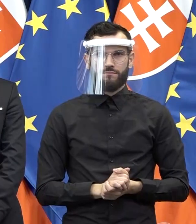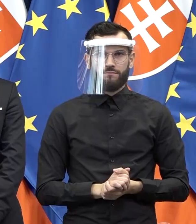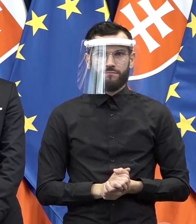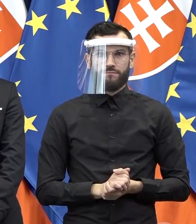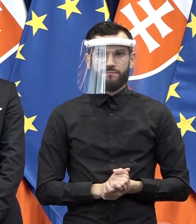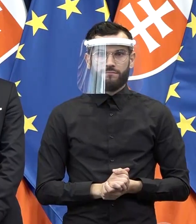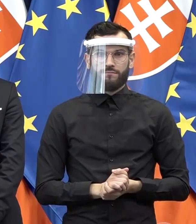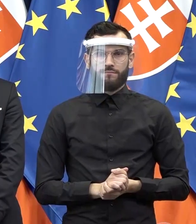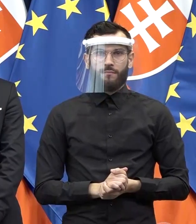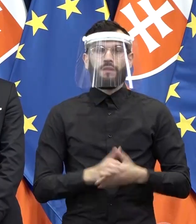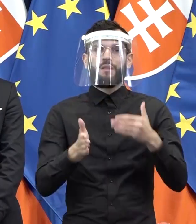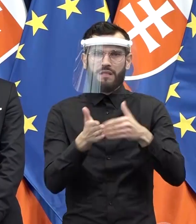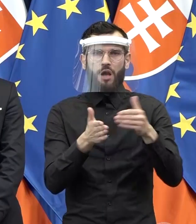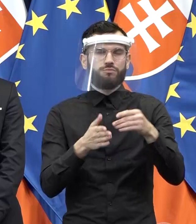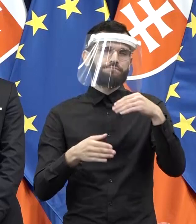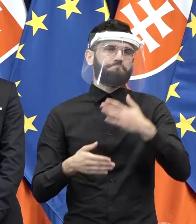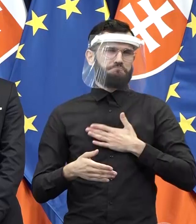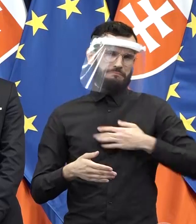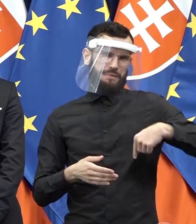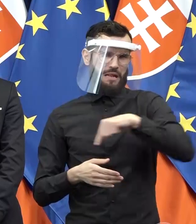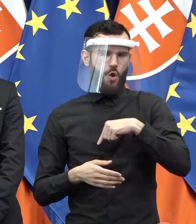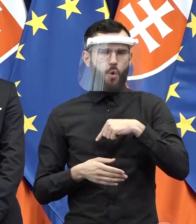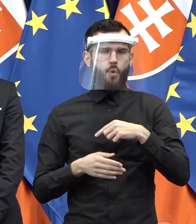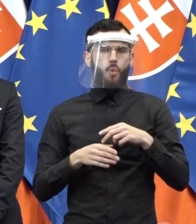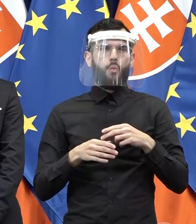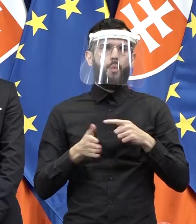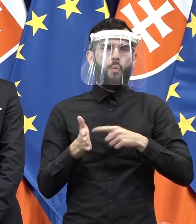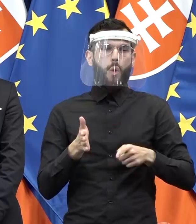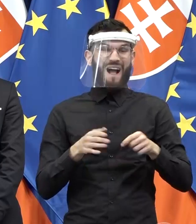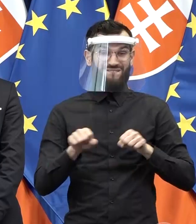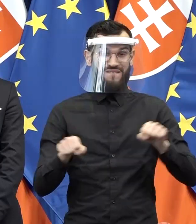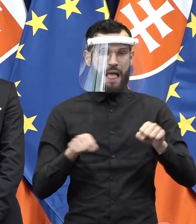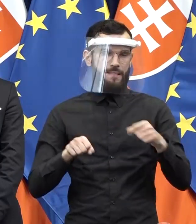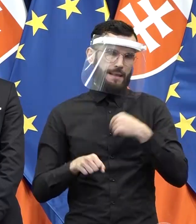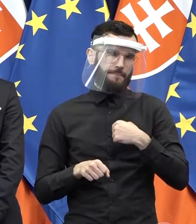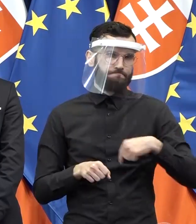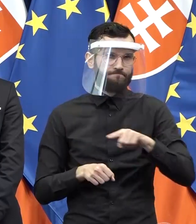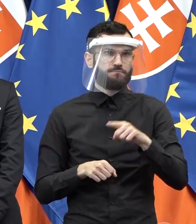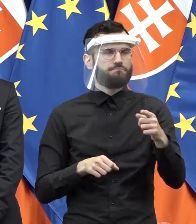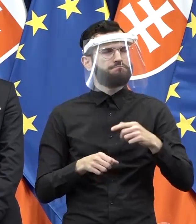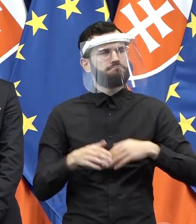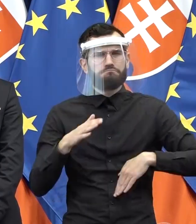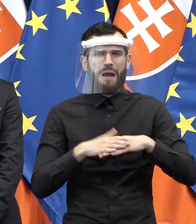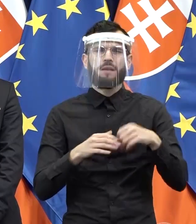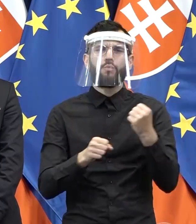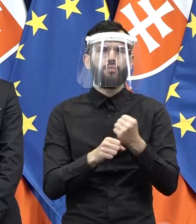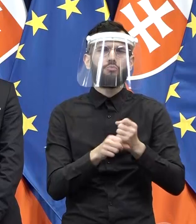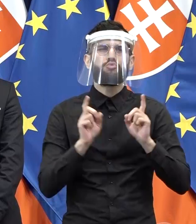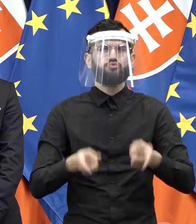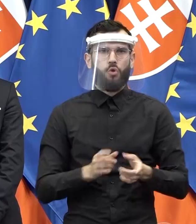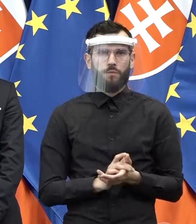Ďalšia to bola taká skôr interna úloha, aby sme ako vláda maximálne spustili všetky možné